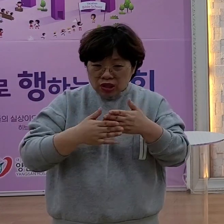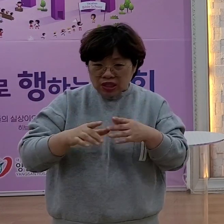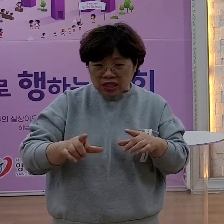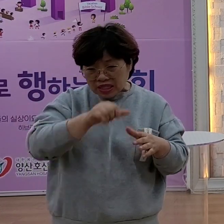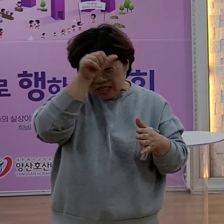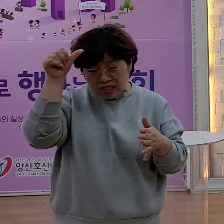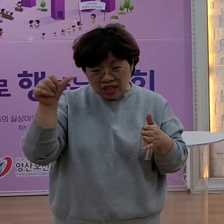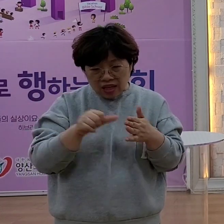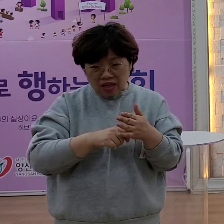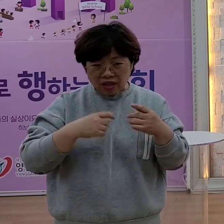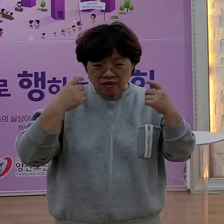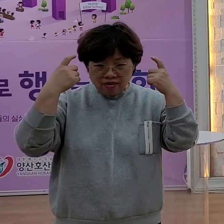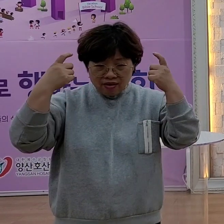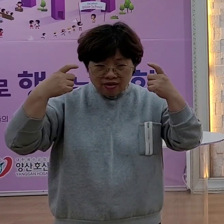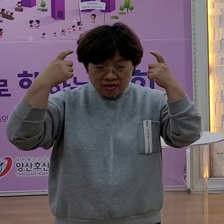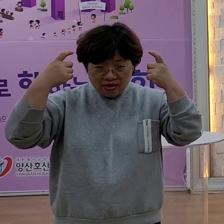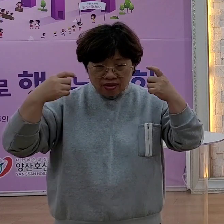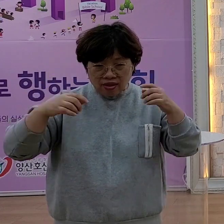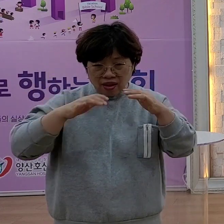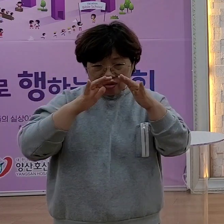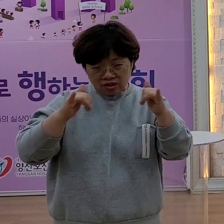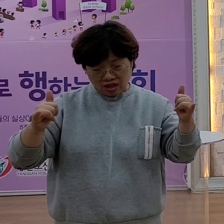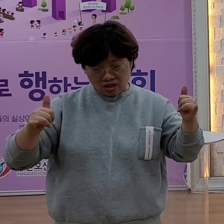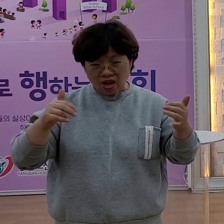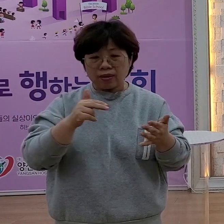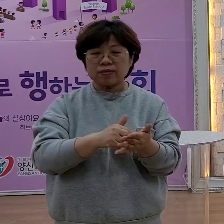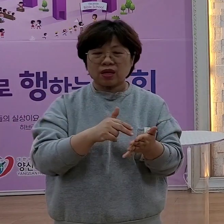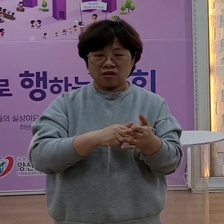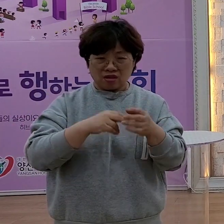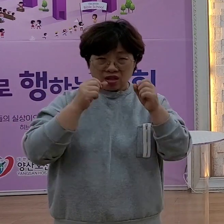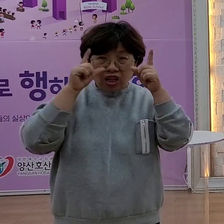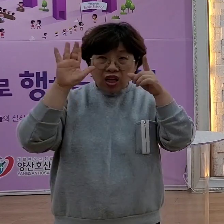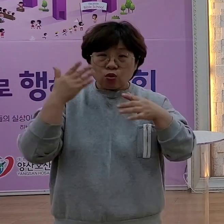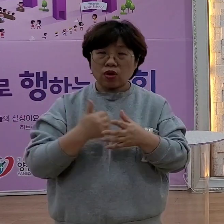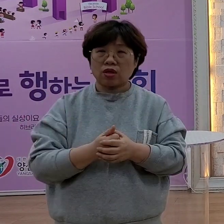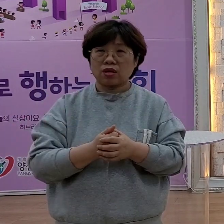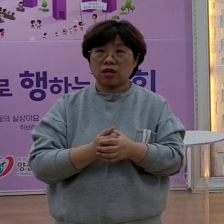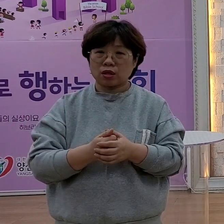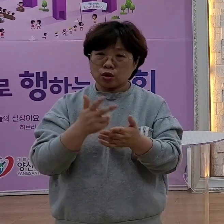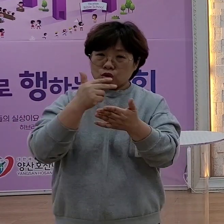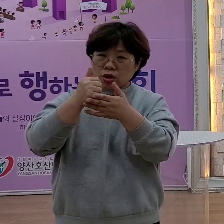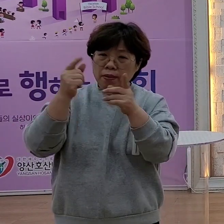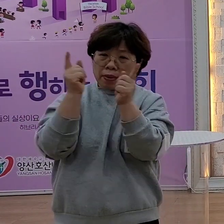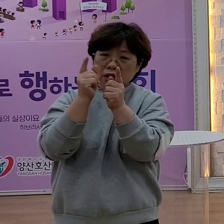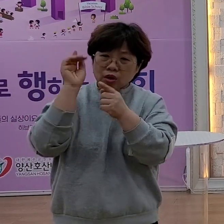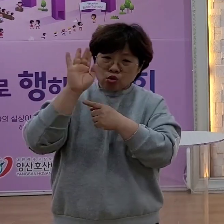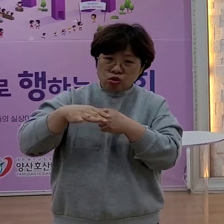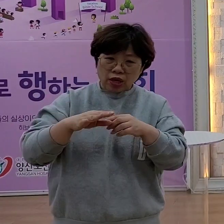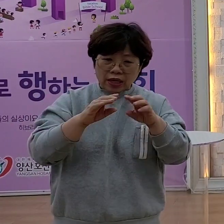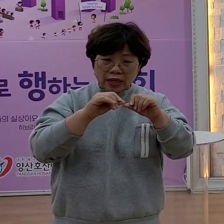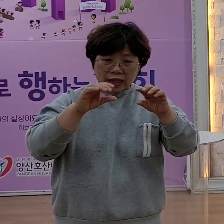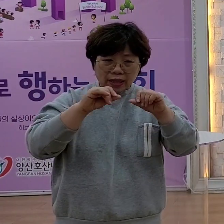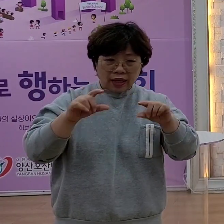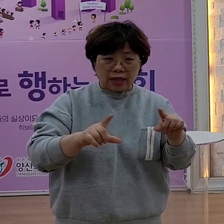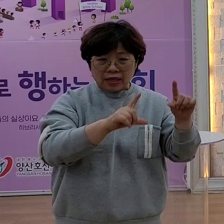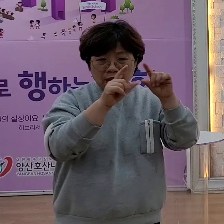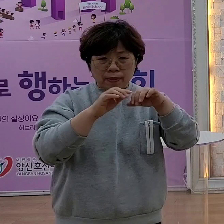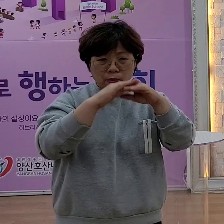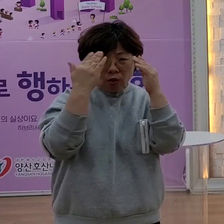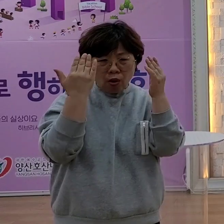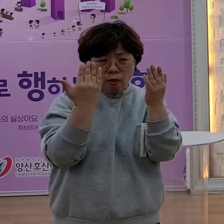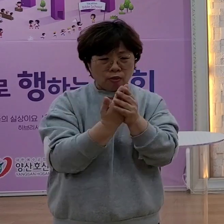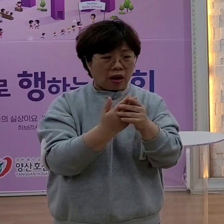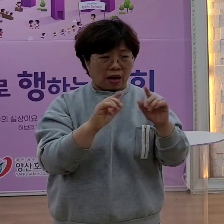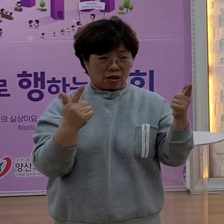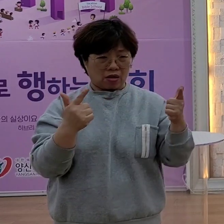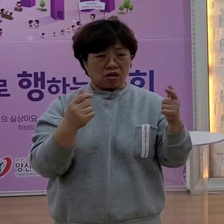깨달았어요. 주님을 만난 사람은 이 땅이 전부가 아니라는 것을 분명하게 알게 됩니다. 그래서 나그네,